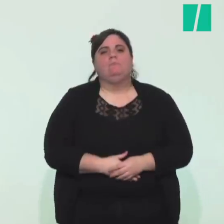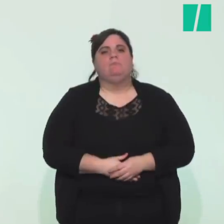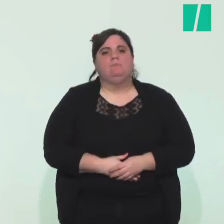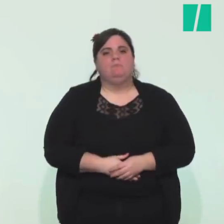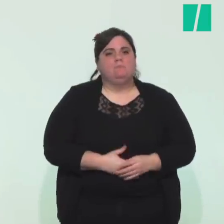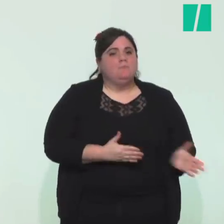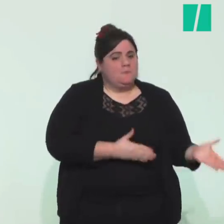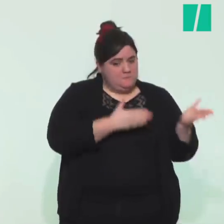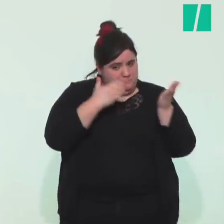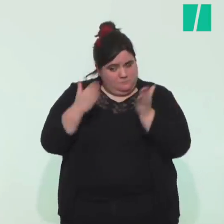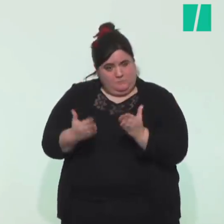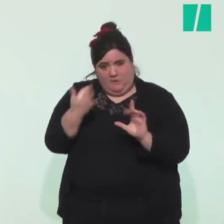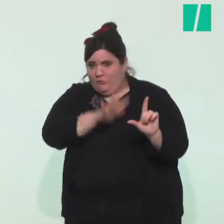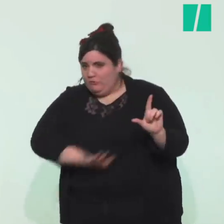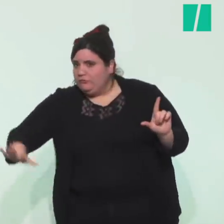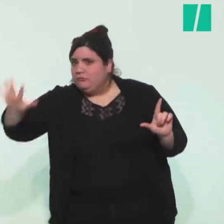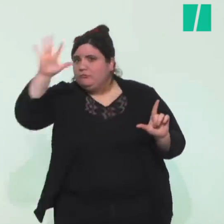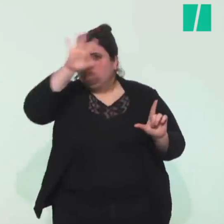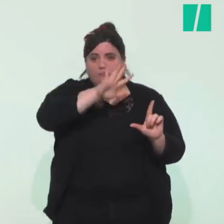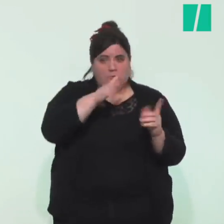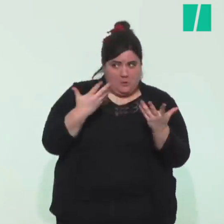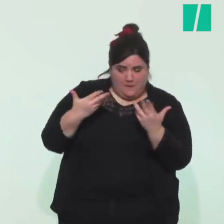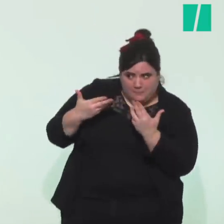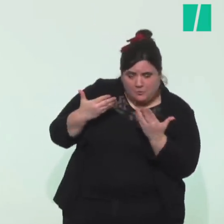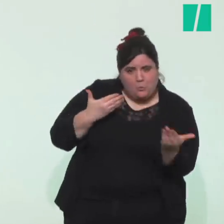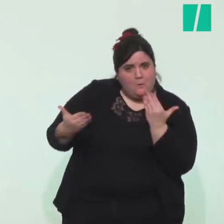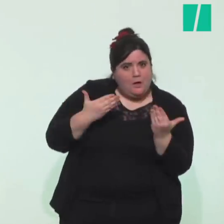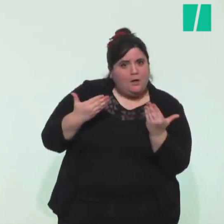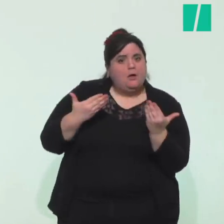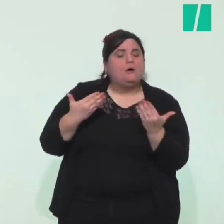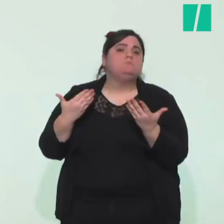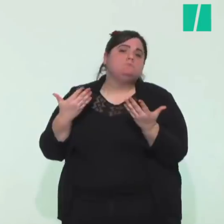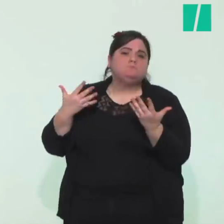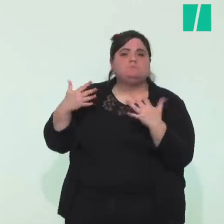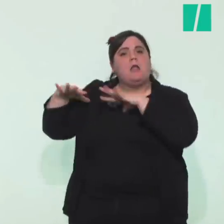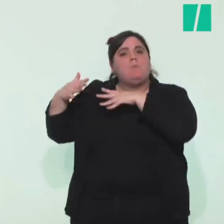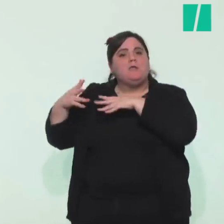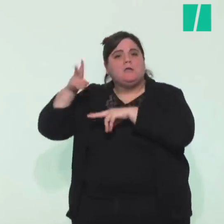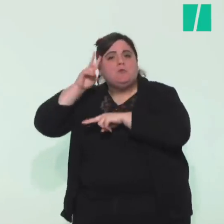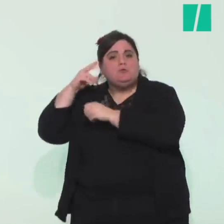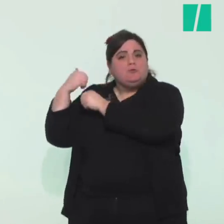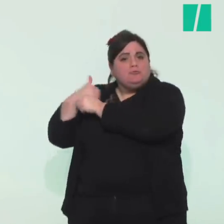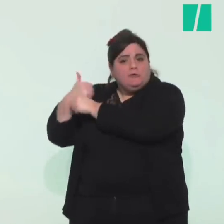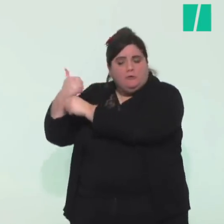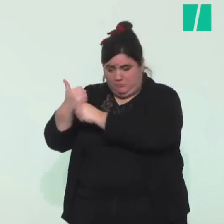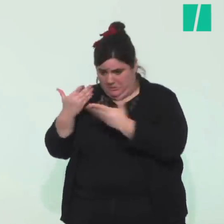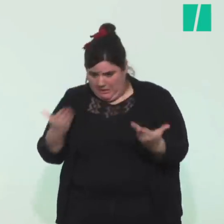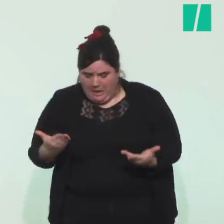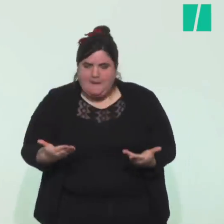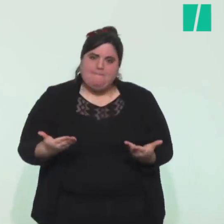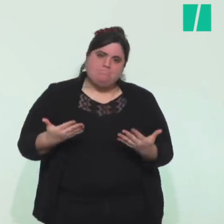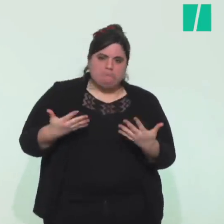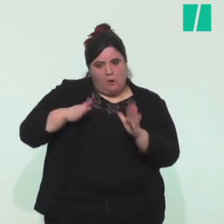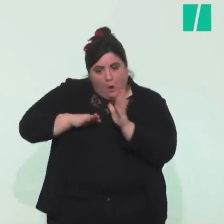À l'échelon national, l'excès de mortalité se stabilise avec une hausse de 15% sur la semaine